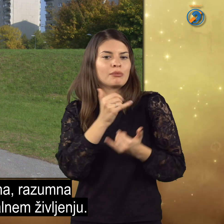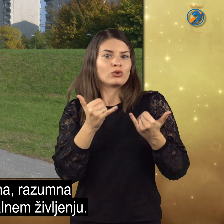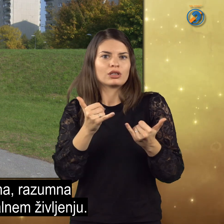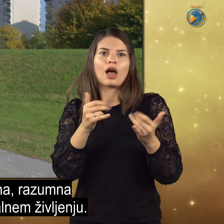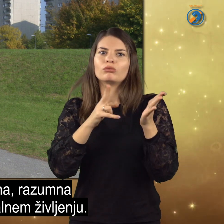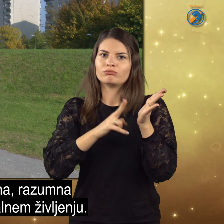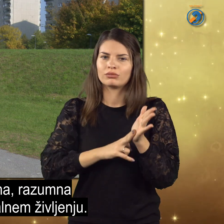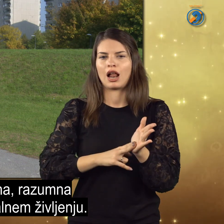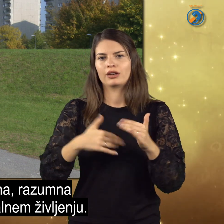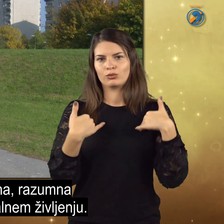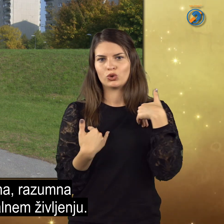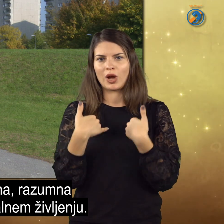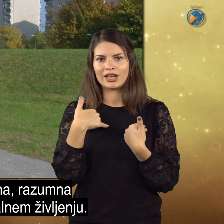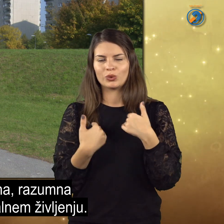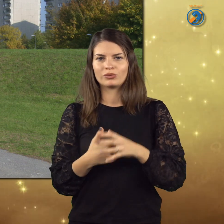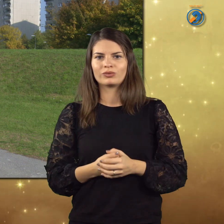realnem življenju.